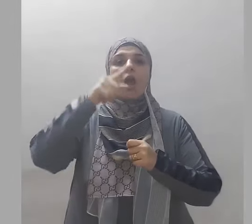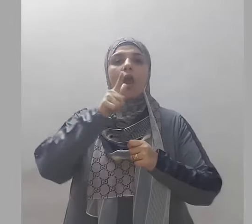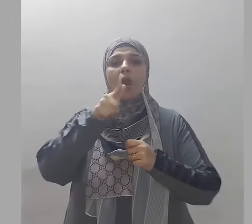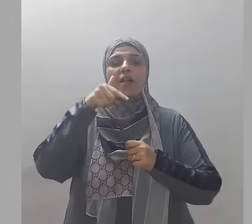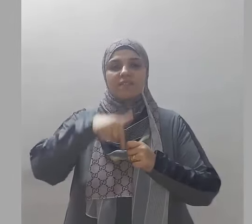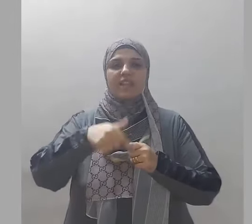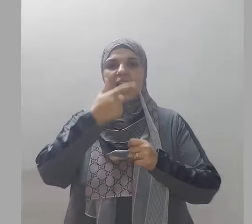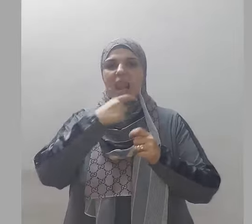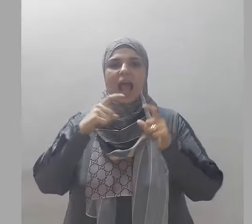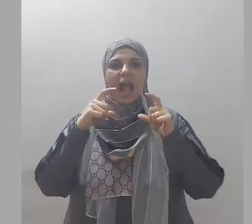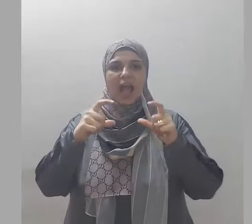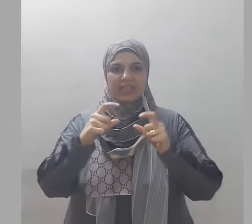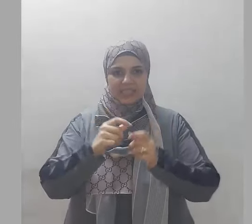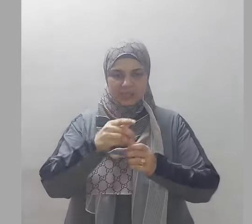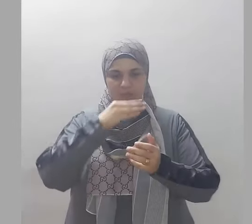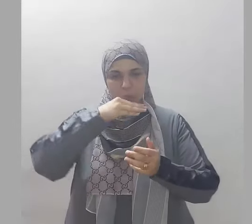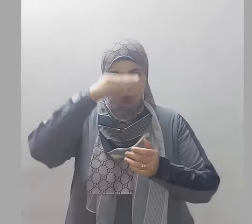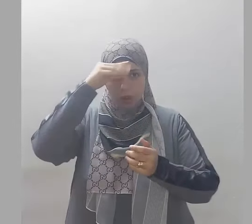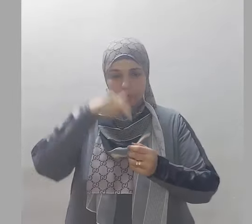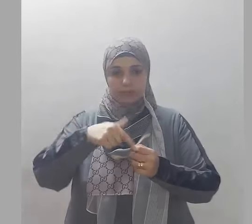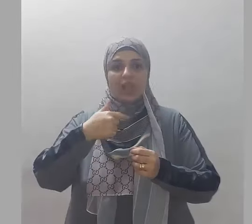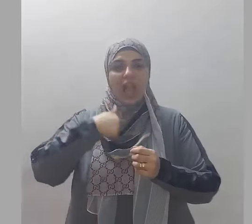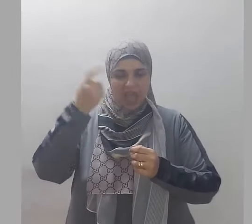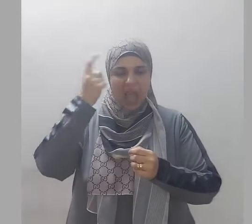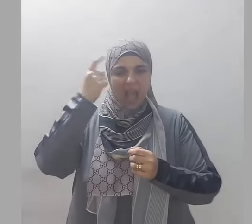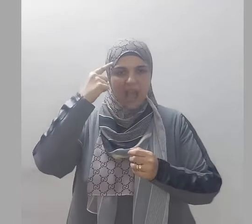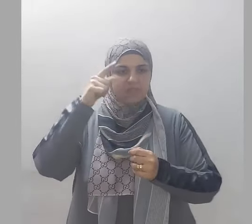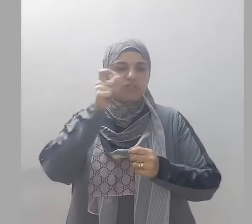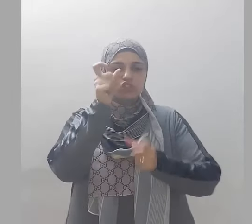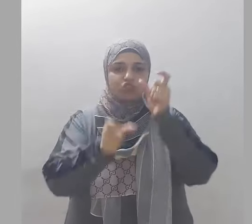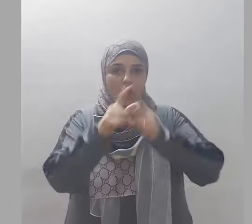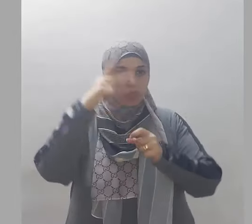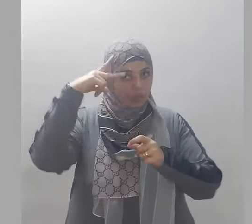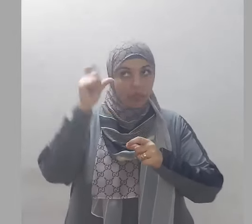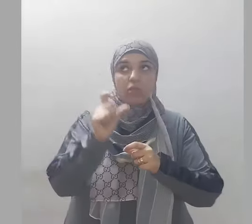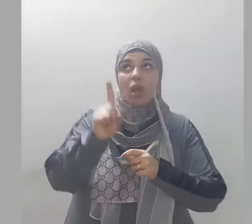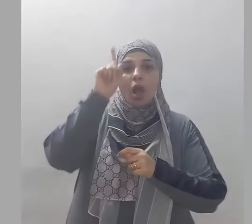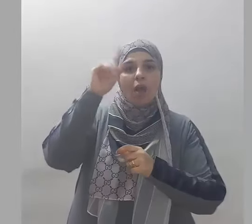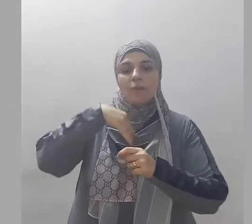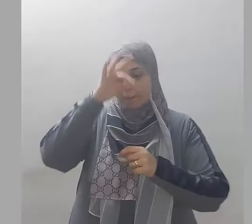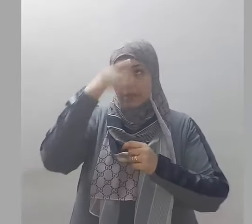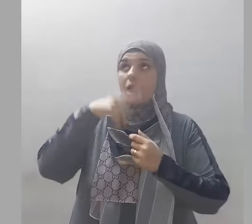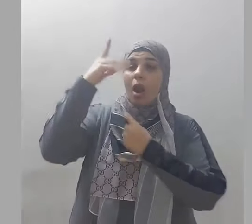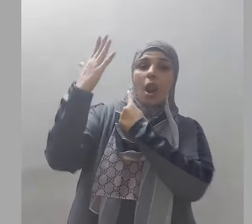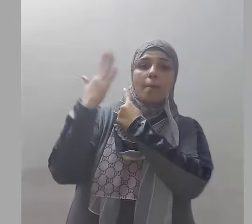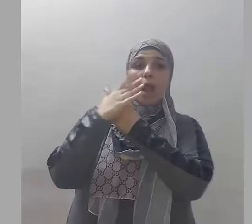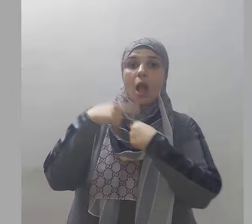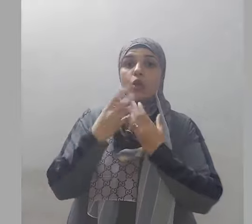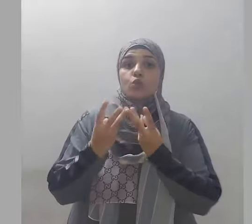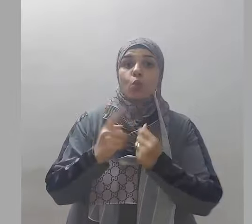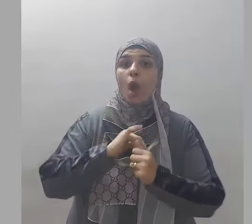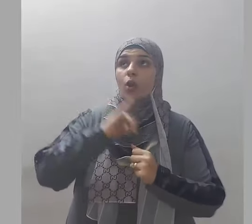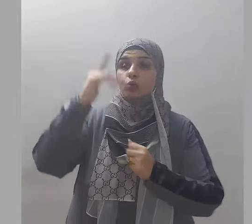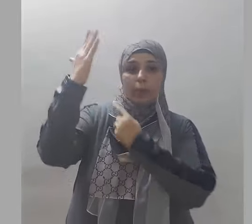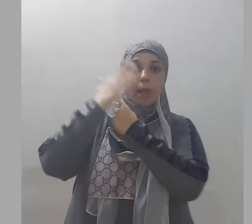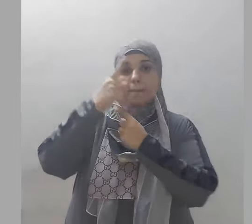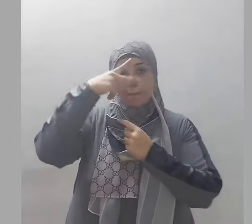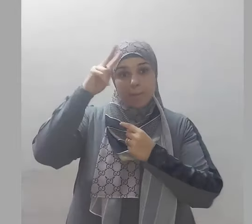القدسي: أنا عند ظن عبدي بي، وأنا معه إذا ذكرني. فمن كان مع الله كان